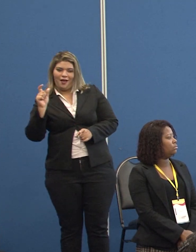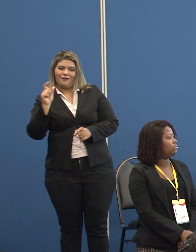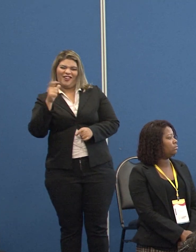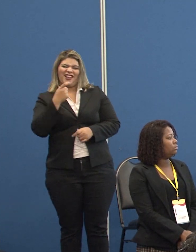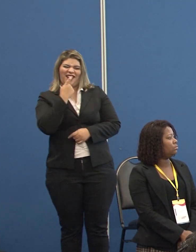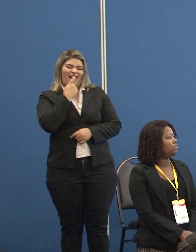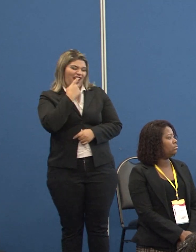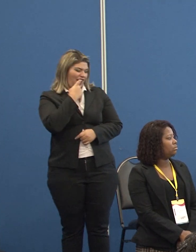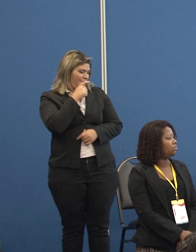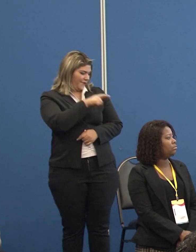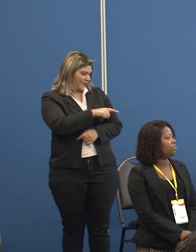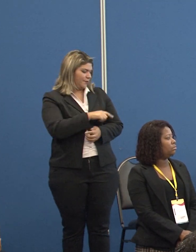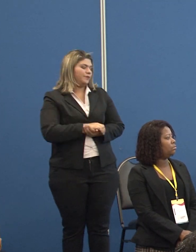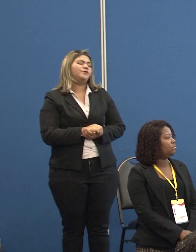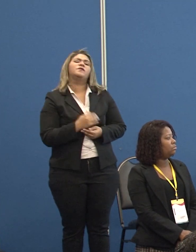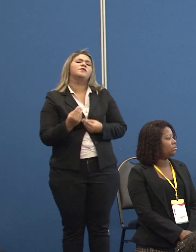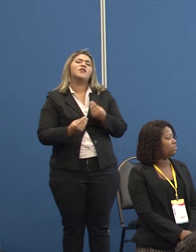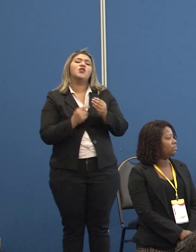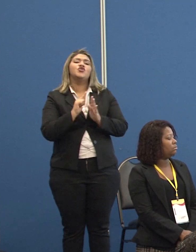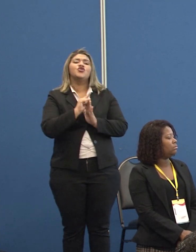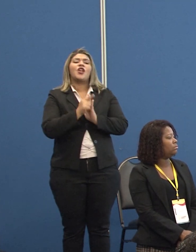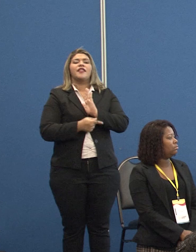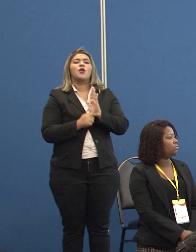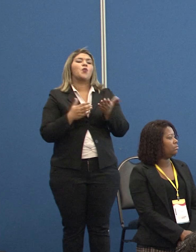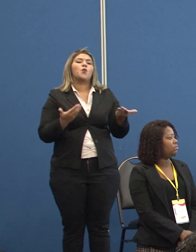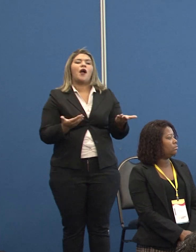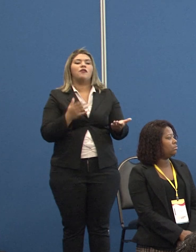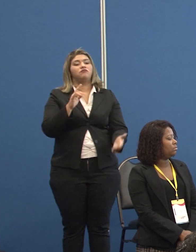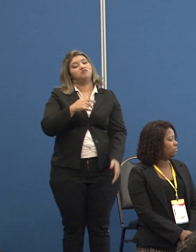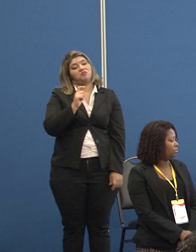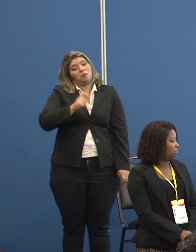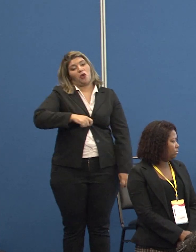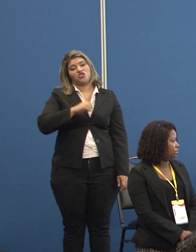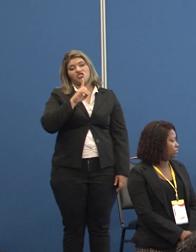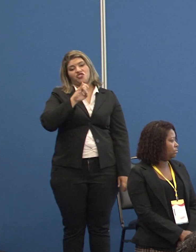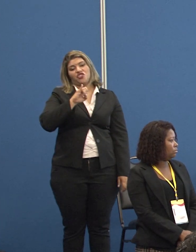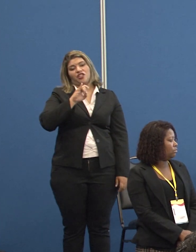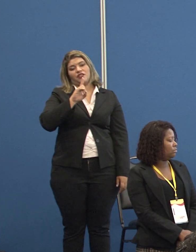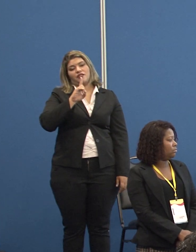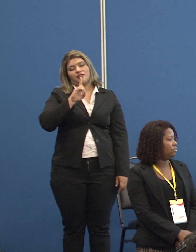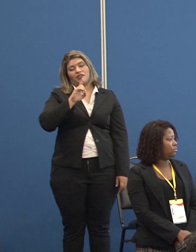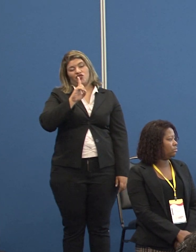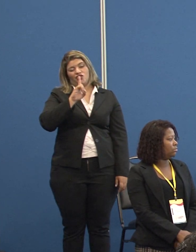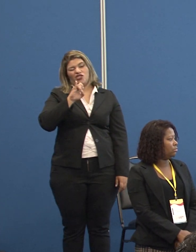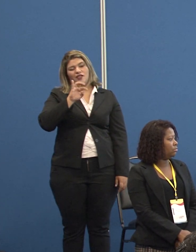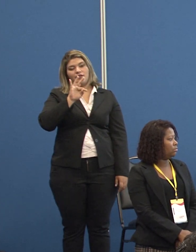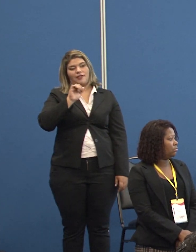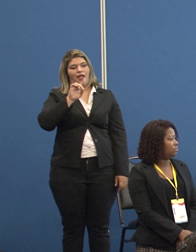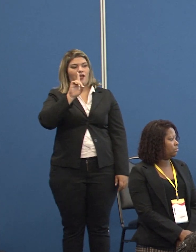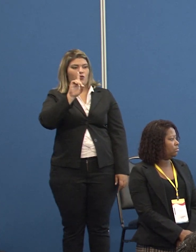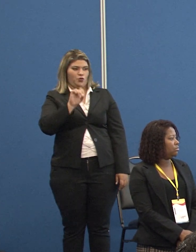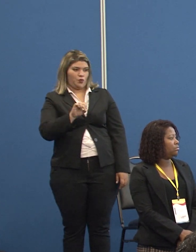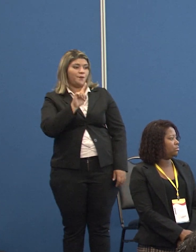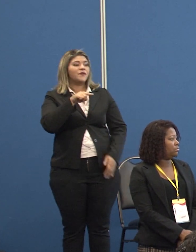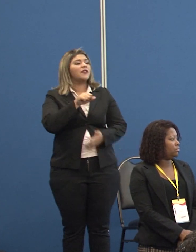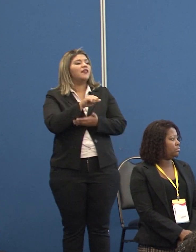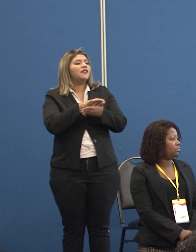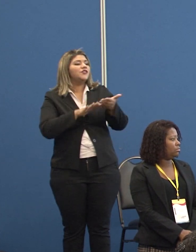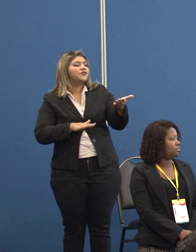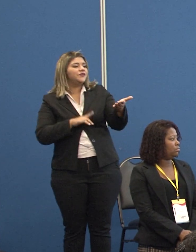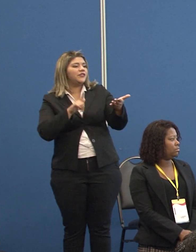preciso partir desse gênero. Então, essa é uma atividade que a gente pode trabalhar na parte